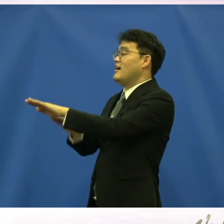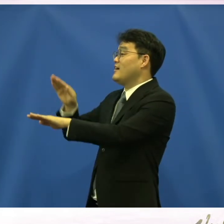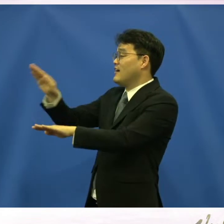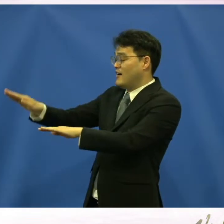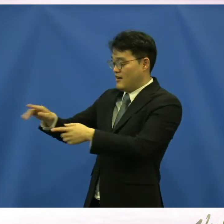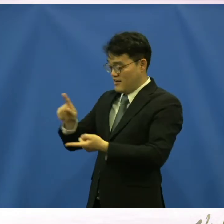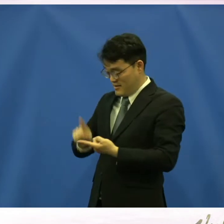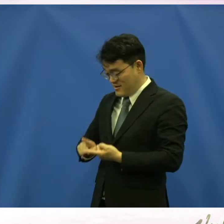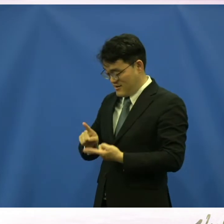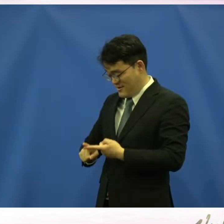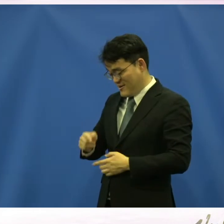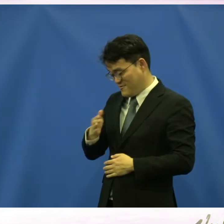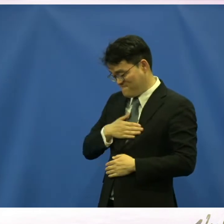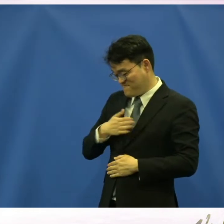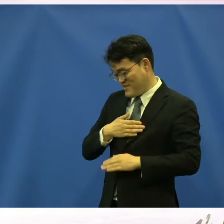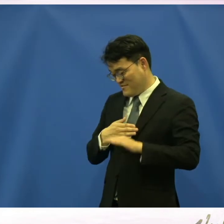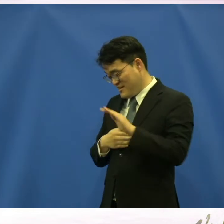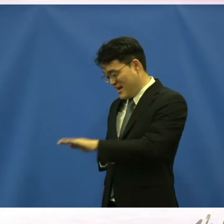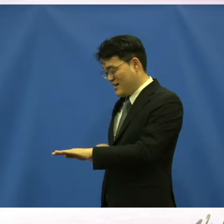가라